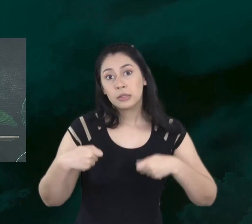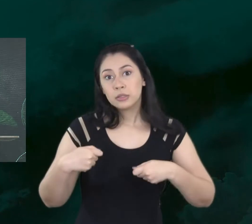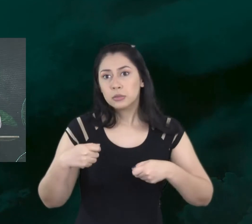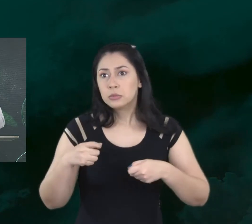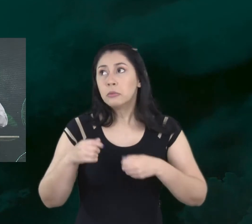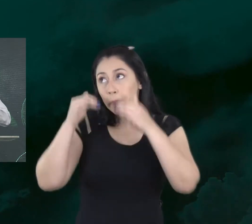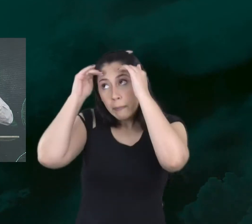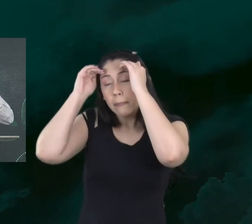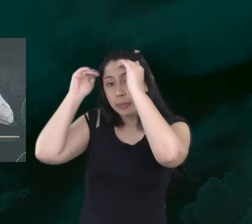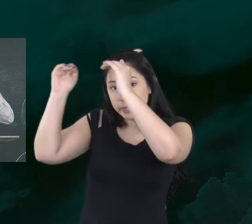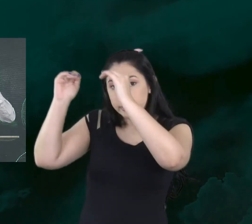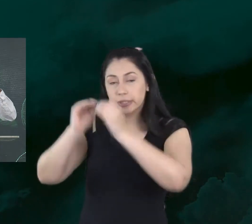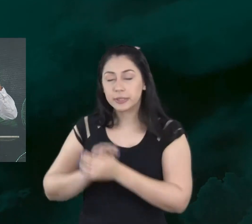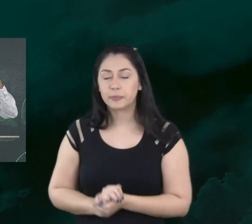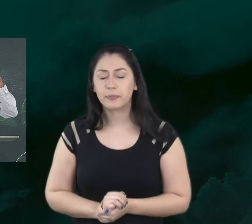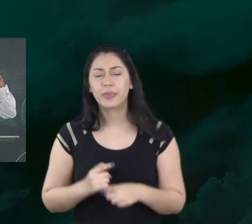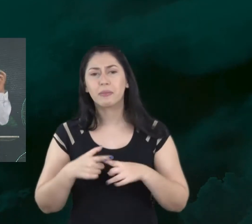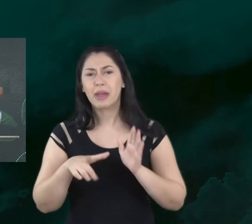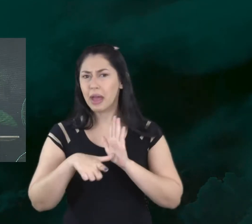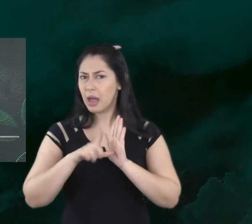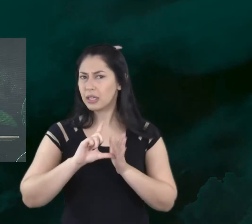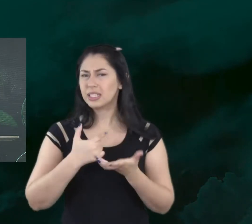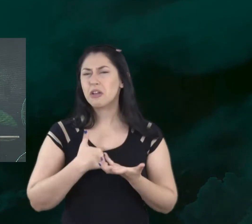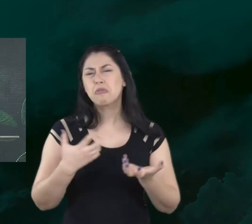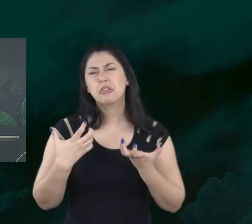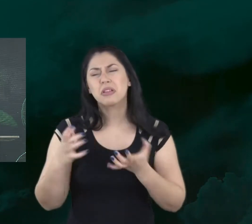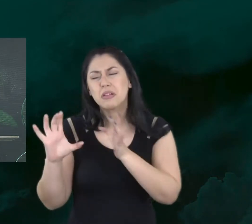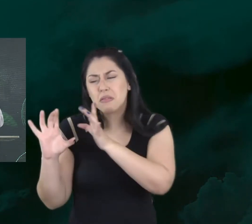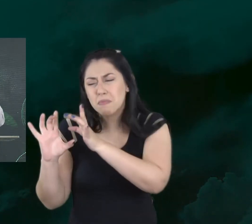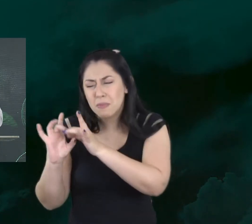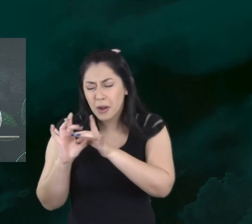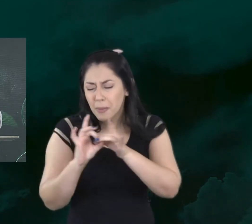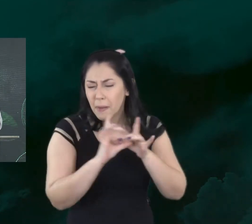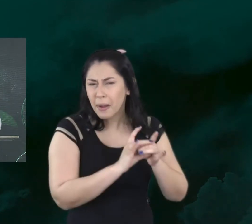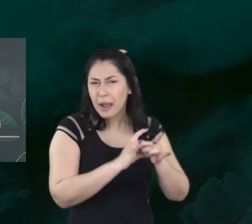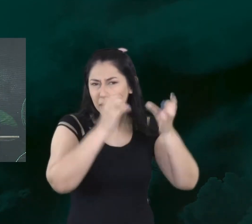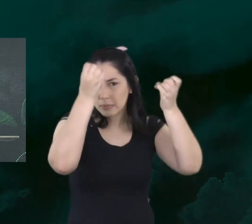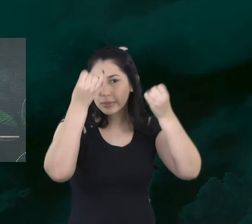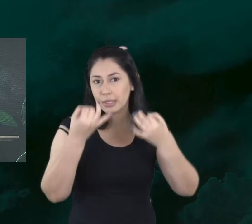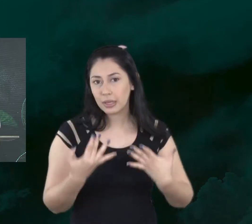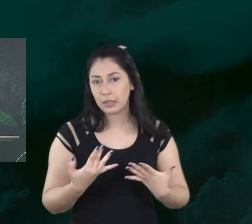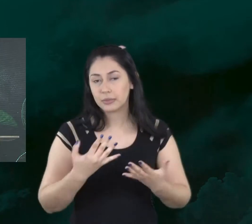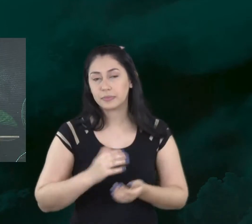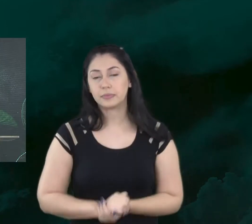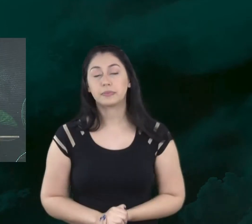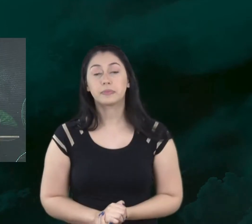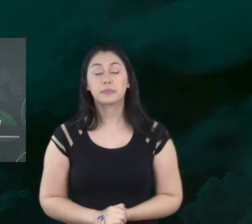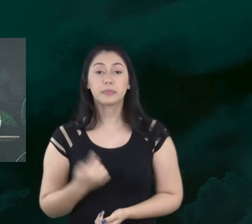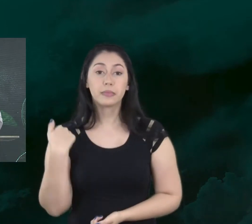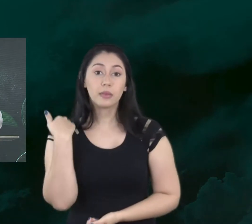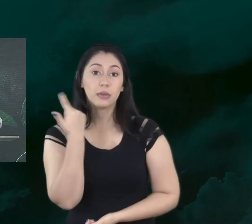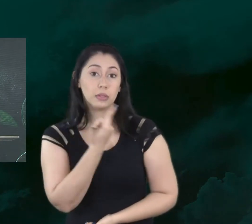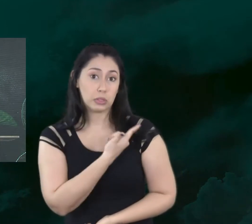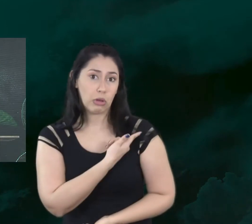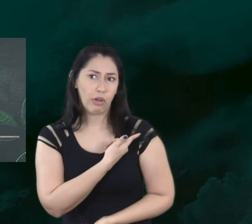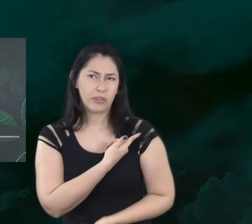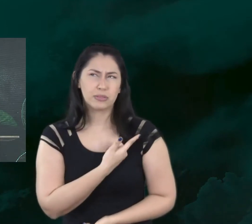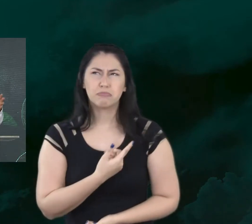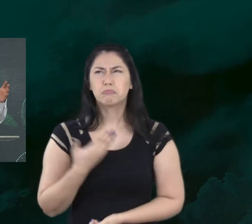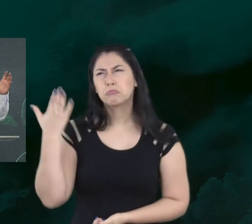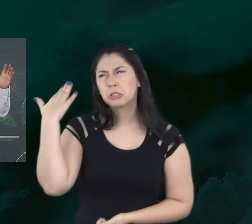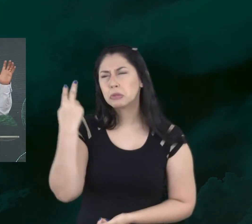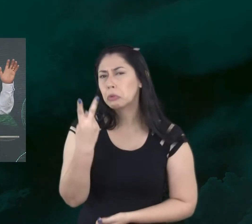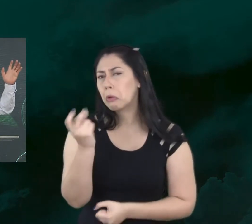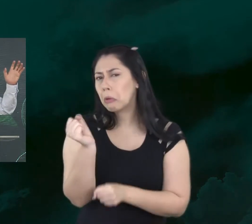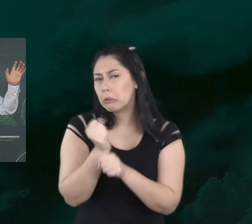Bom, mas assim, antes de mais nada, eu queria contextualizar um pouco melhor, né? Nós, nesses últimos 2 anos,